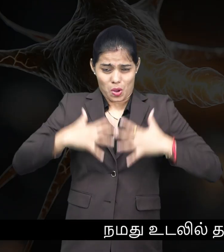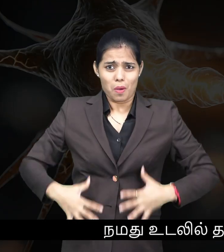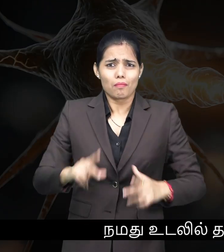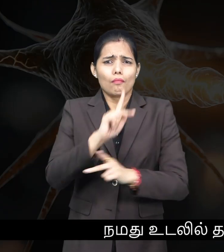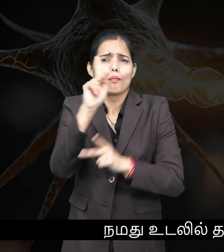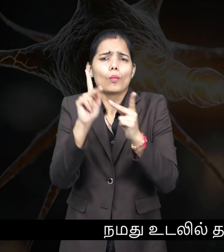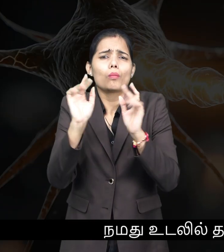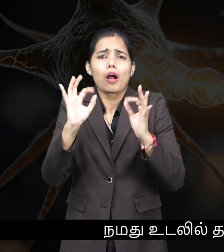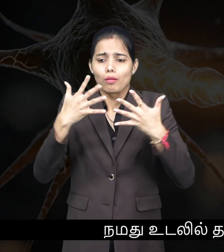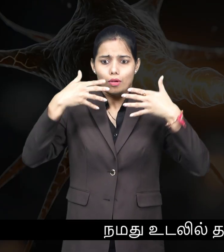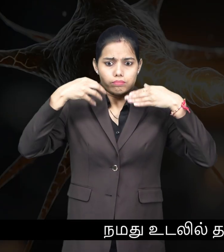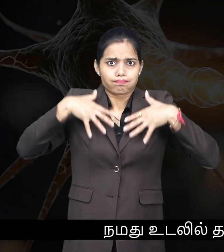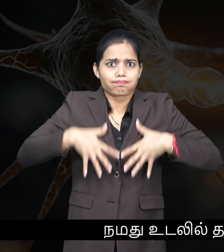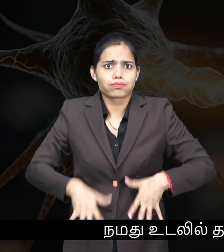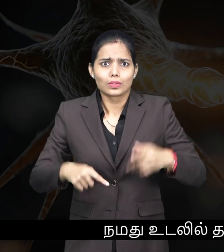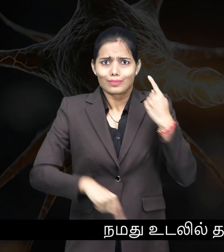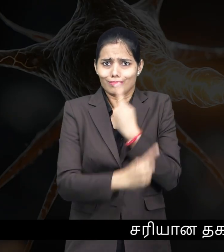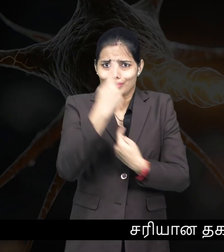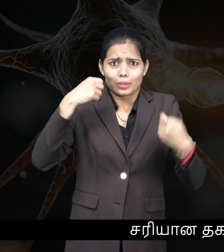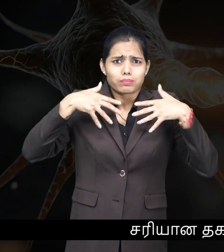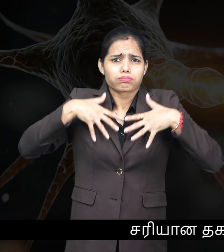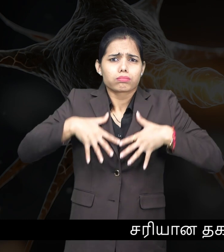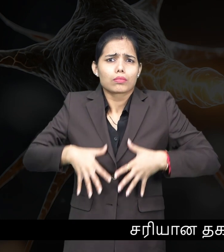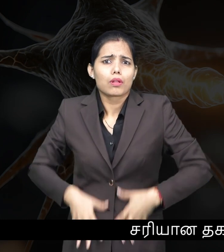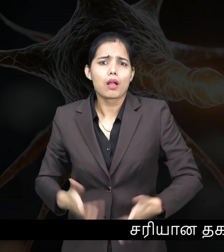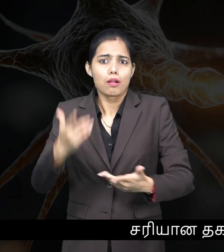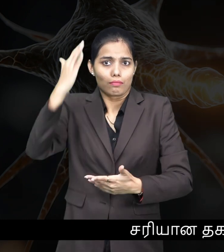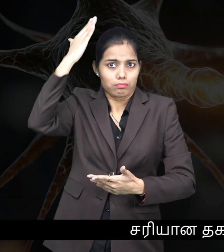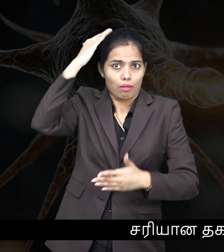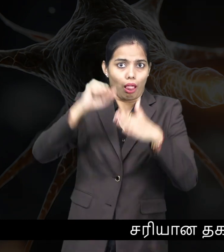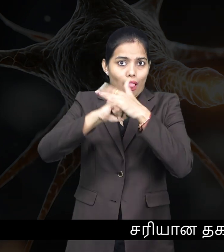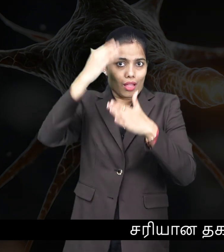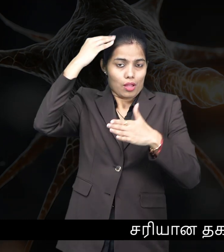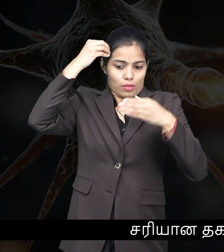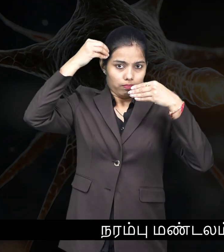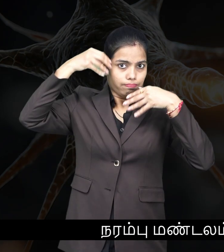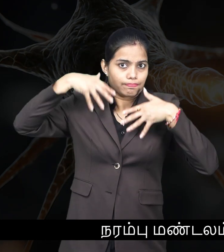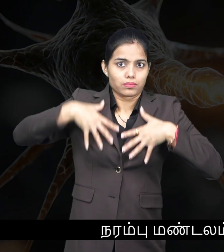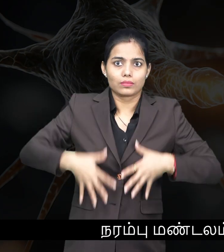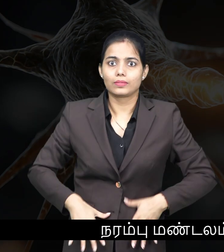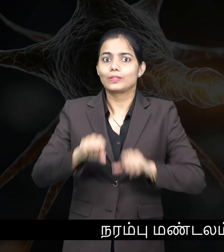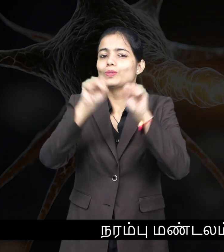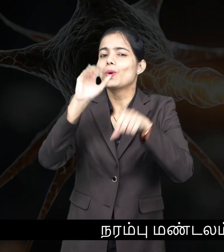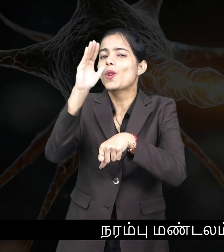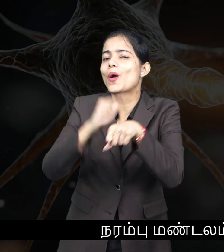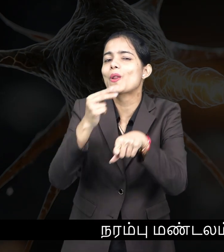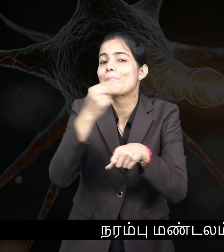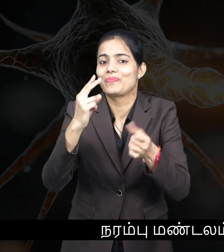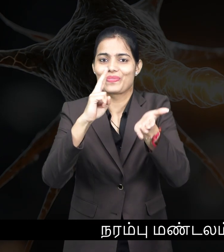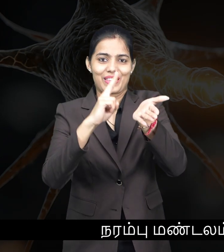நமது உடலில் தலை முதல் கால் வரை உள்ள சரியான தகவல் தொடர்பு பிணையம் நரம்பு மண்டலம்